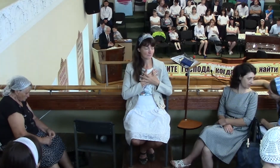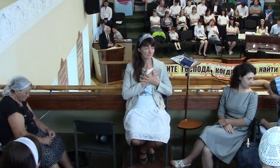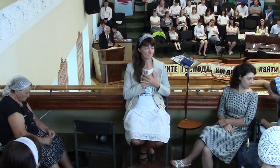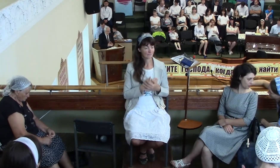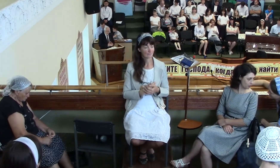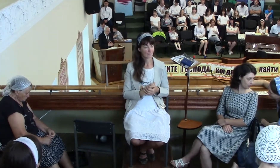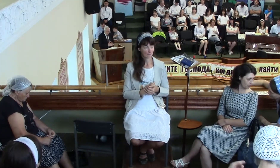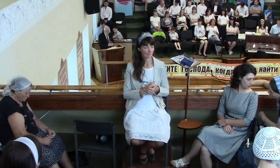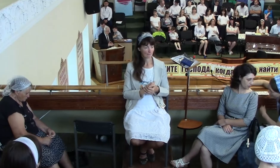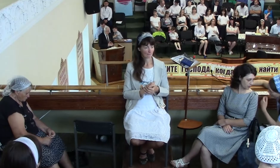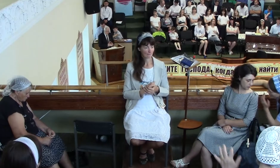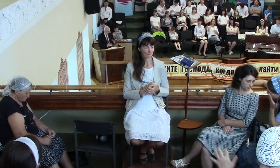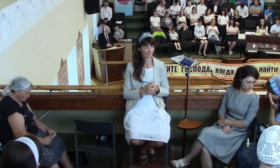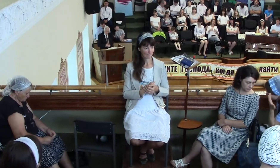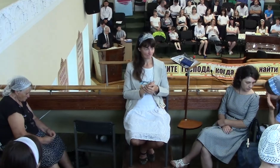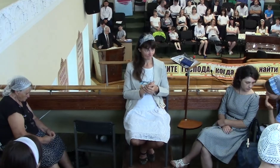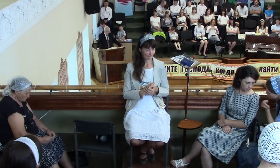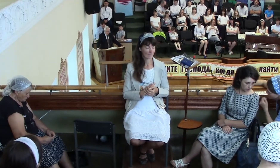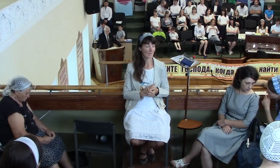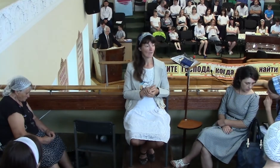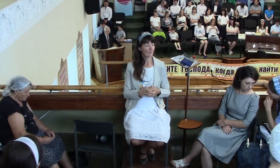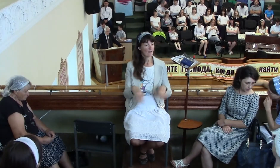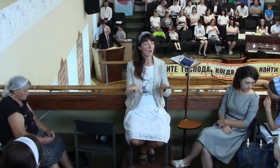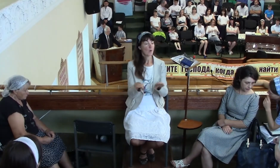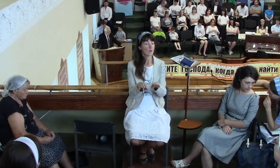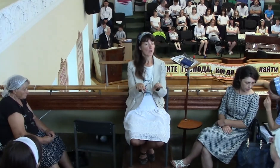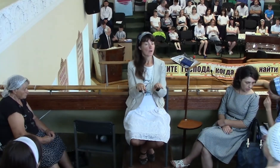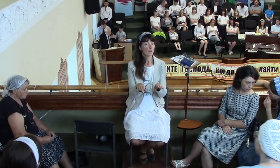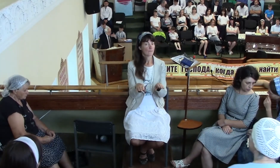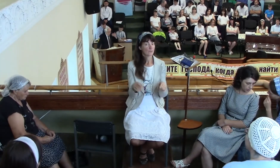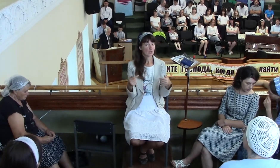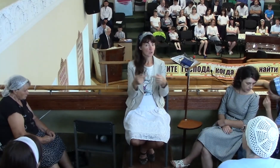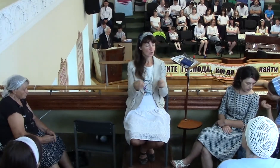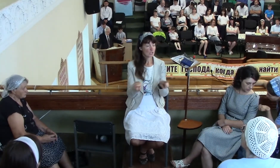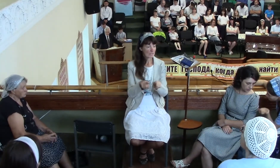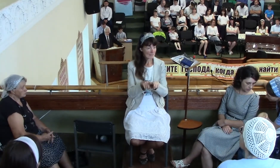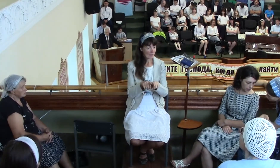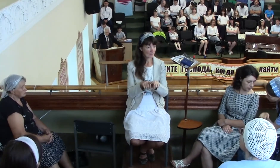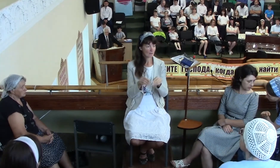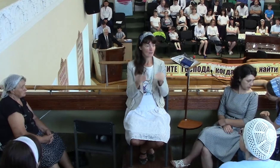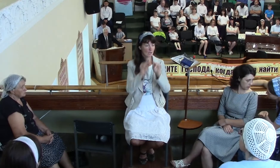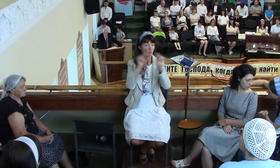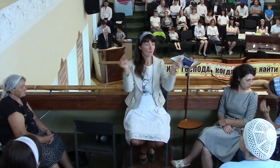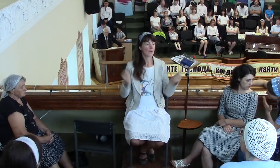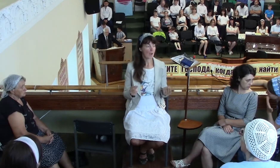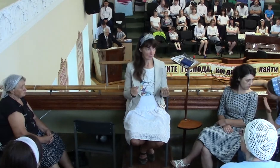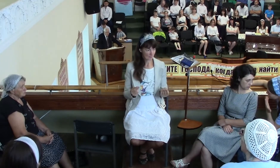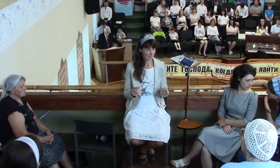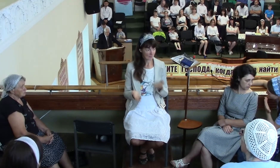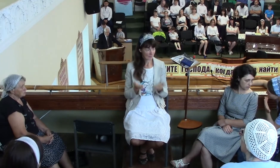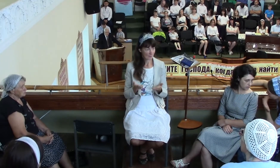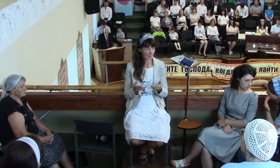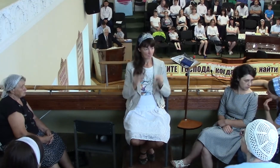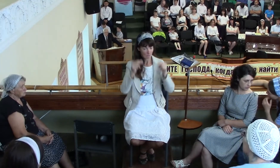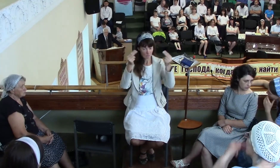Если любишь, все покрываешь. Если любишь, все терпишь, и потому что любовь долго